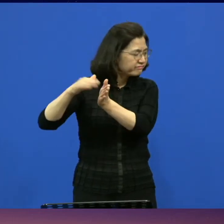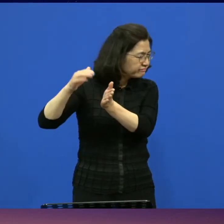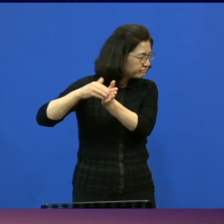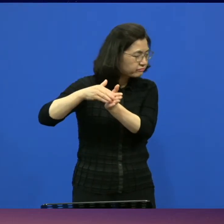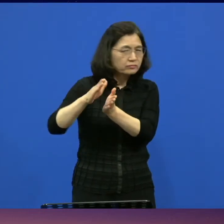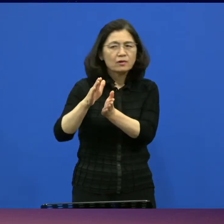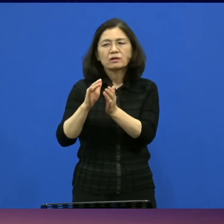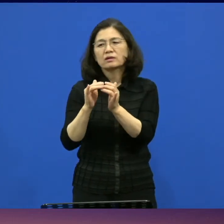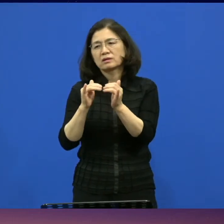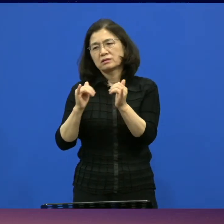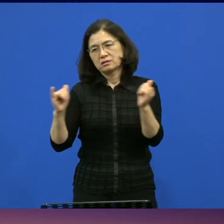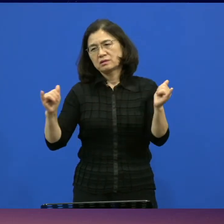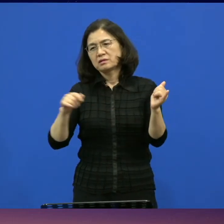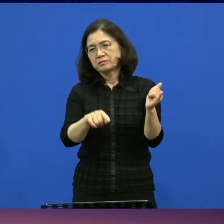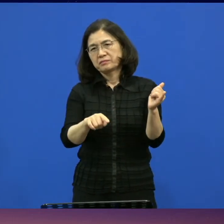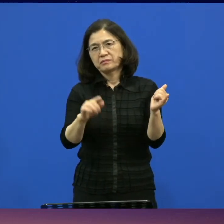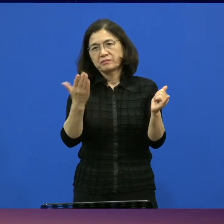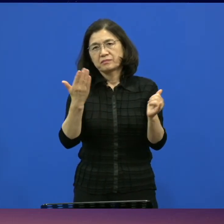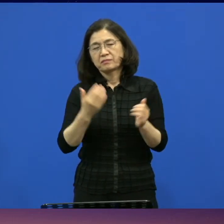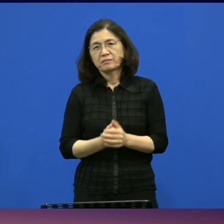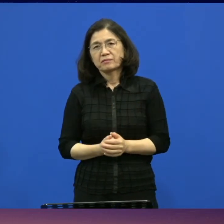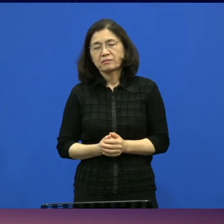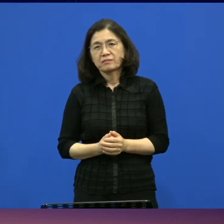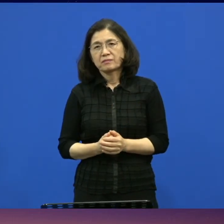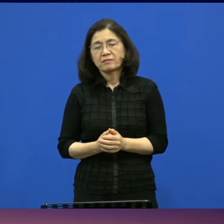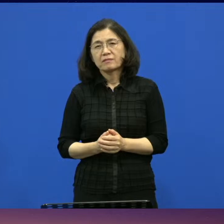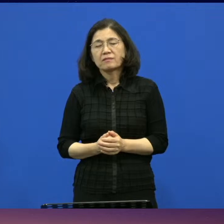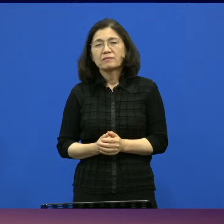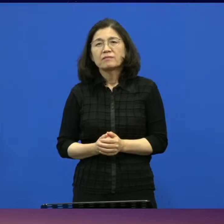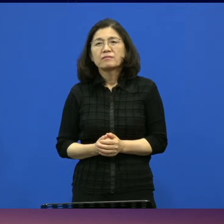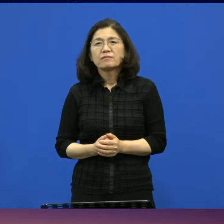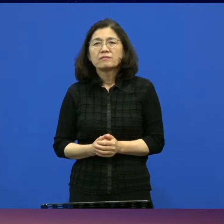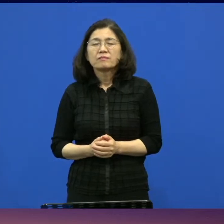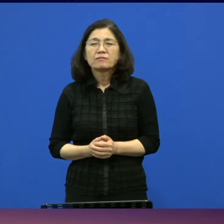하나님이 사랑이시라는 말에 적극적으로 반응하지 않는 거죠.